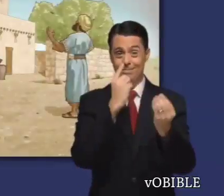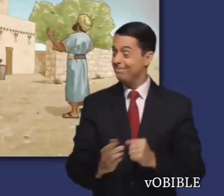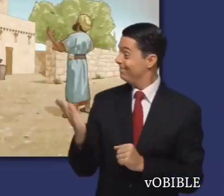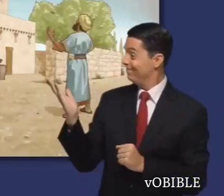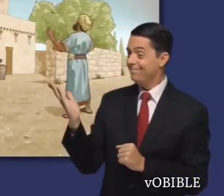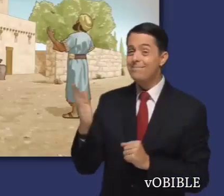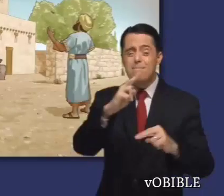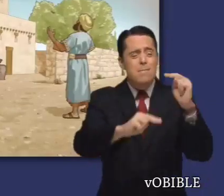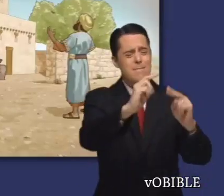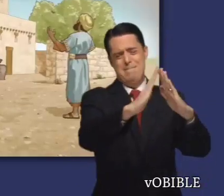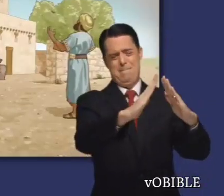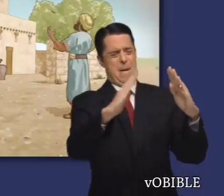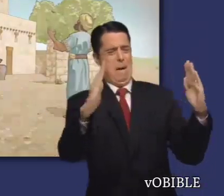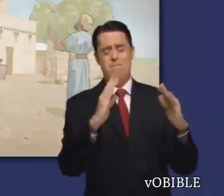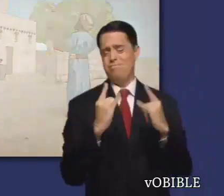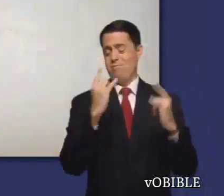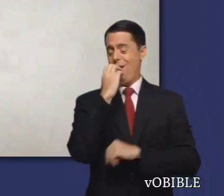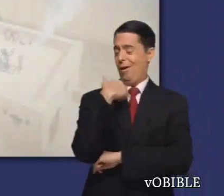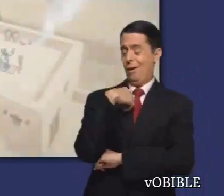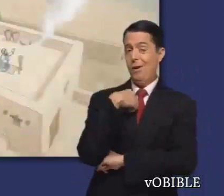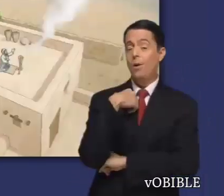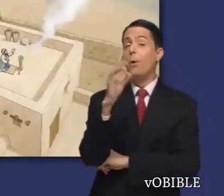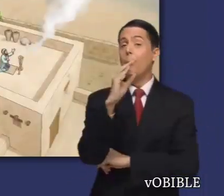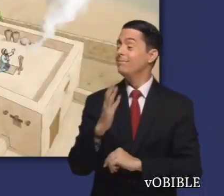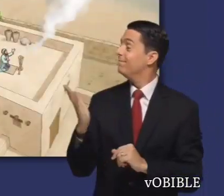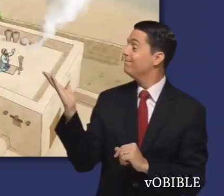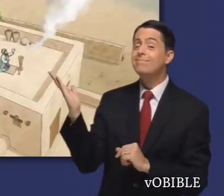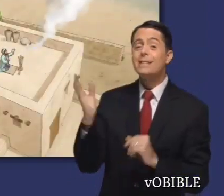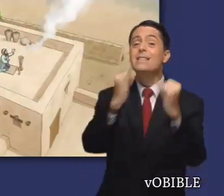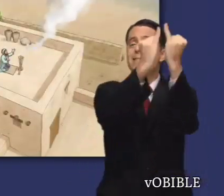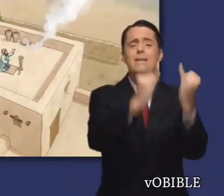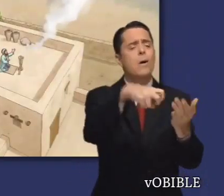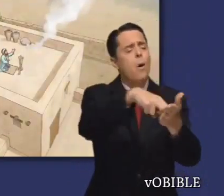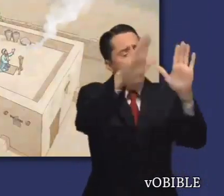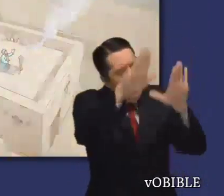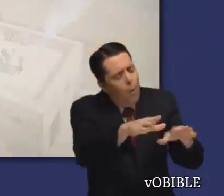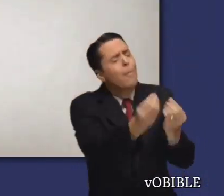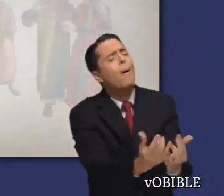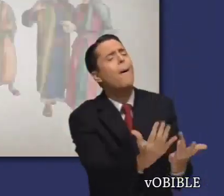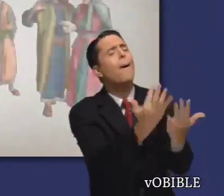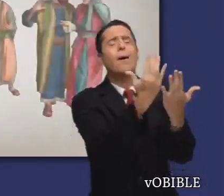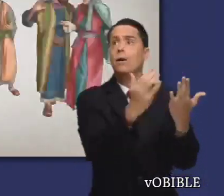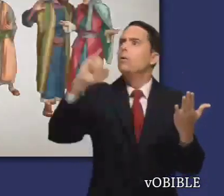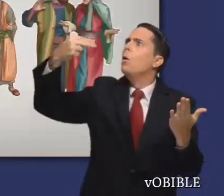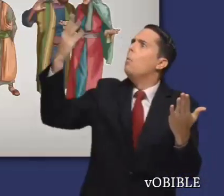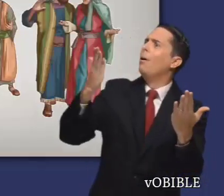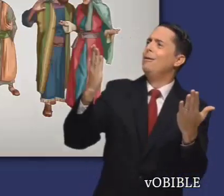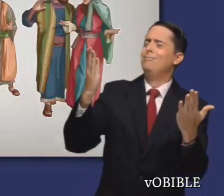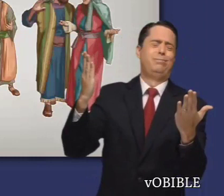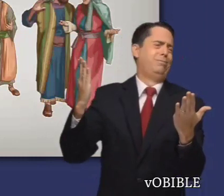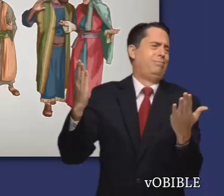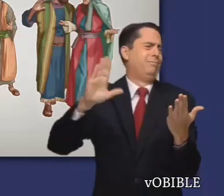Ellos solo piensan en conseguir posesiones materiales y adoran a dioses falsos porque no creen que Jehová vaya a actuar.